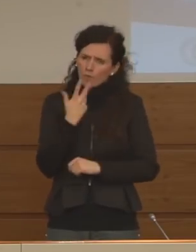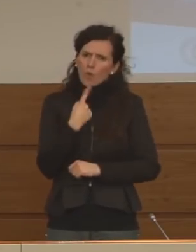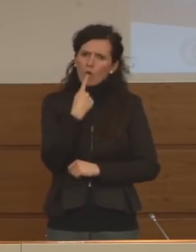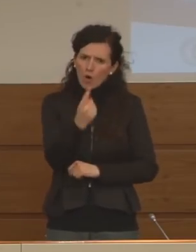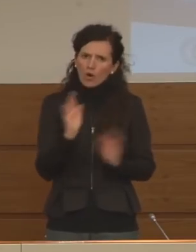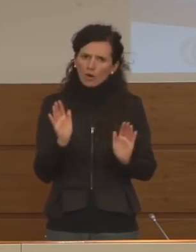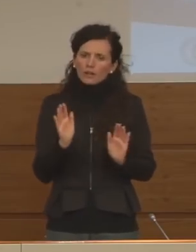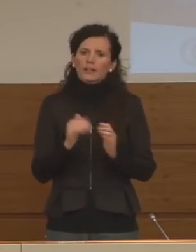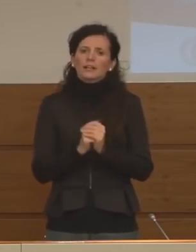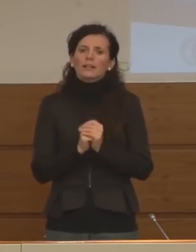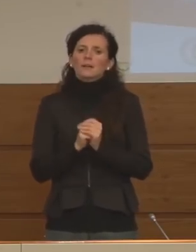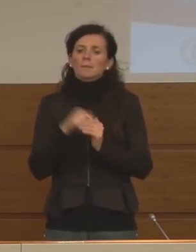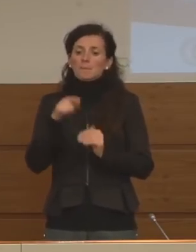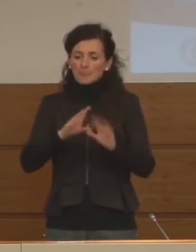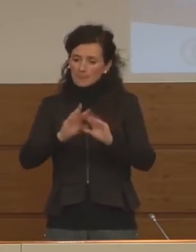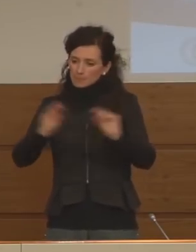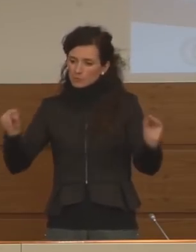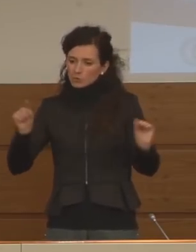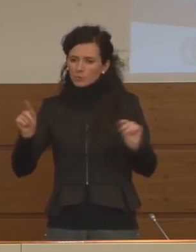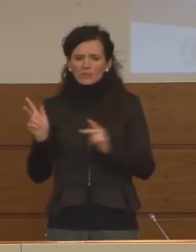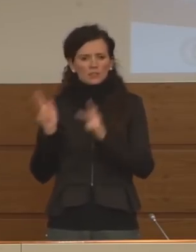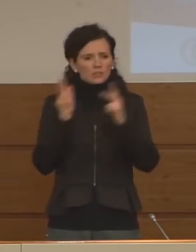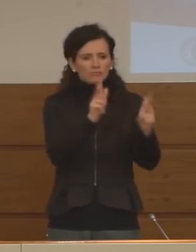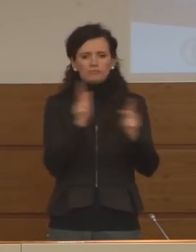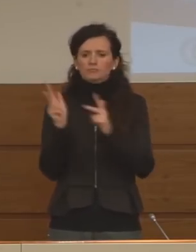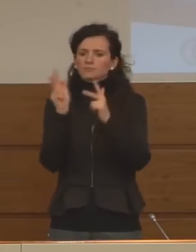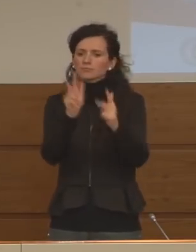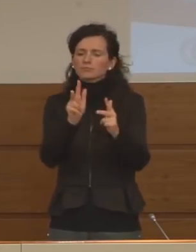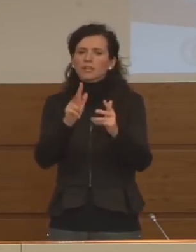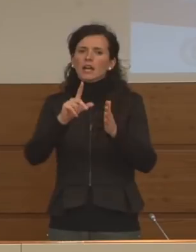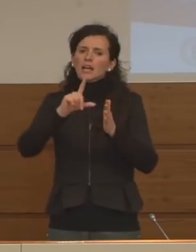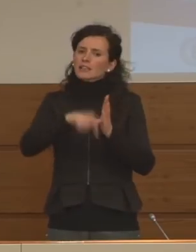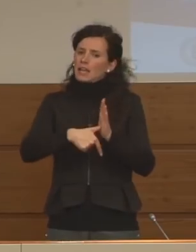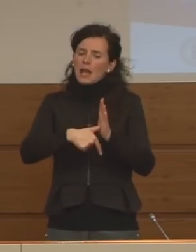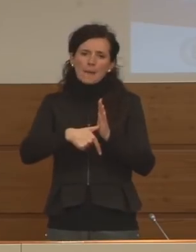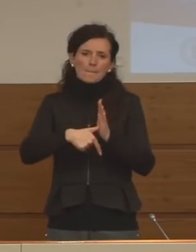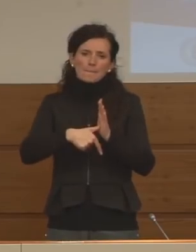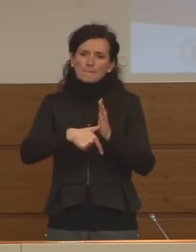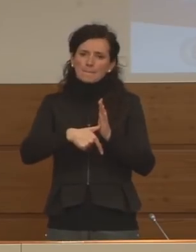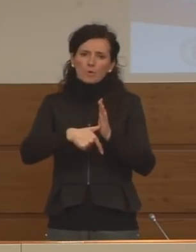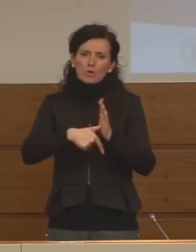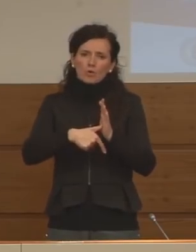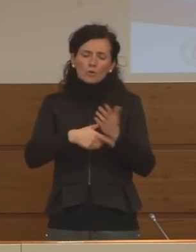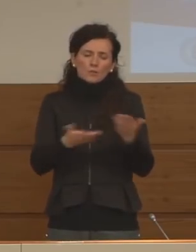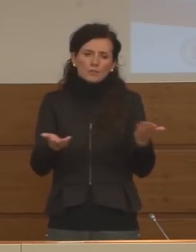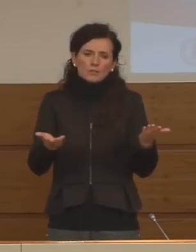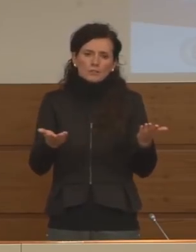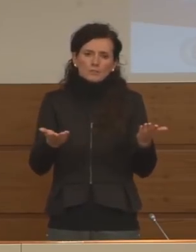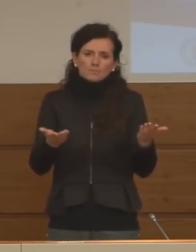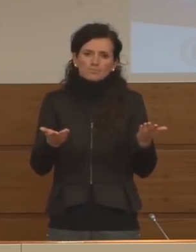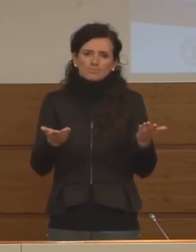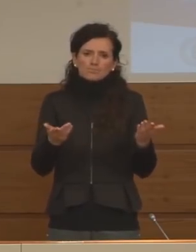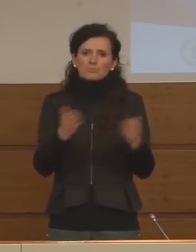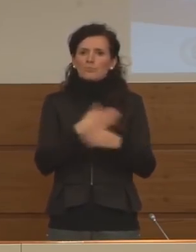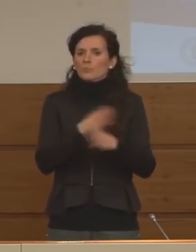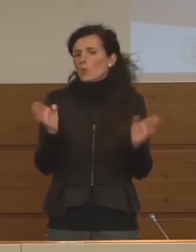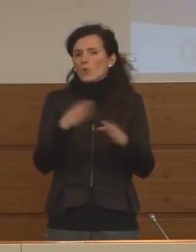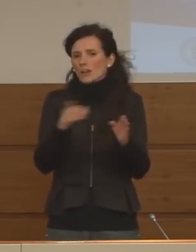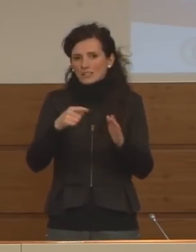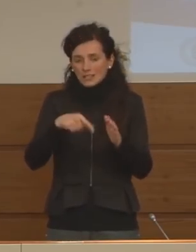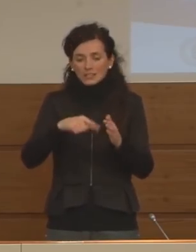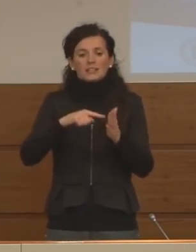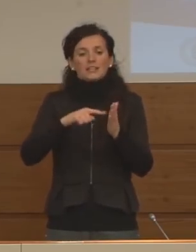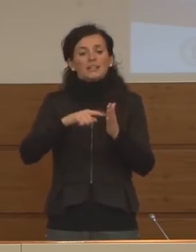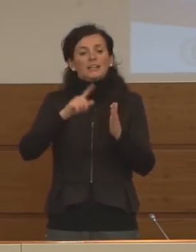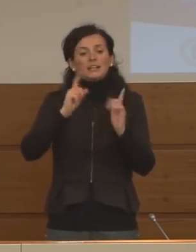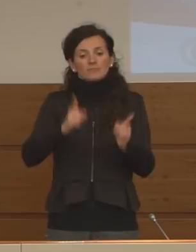possano arrivare sui territori in un arco temporale indifferente in questi giorni